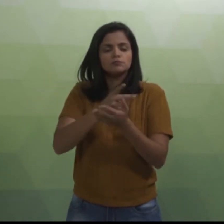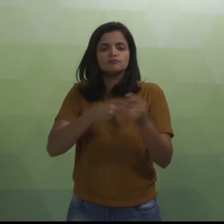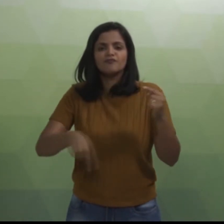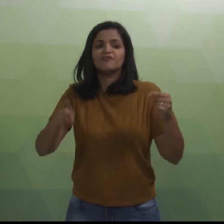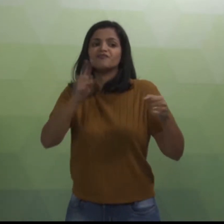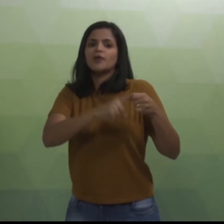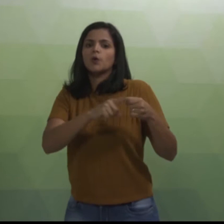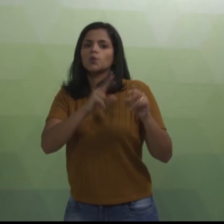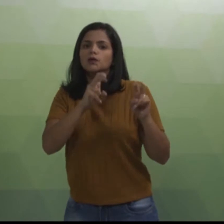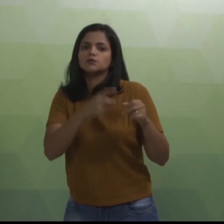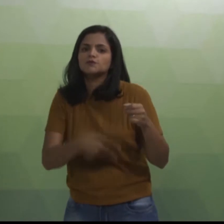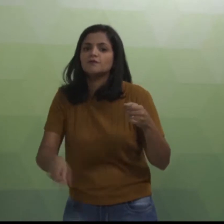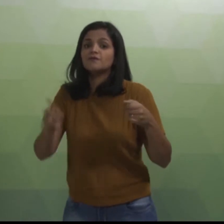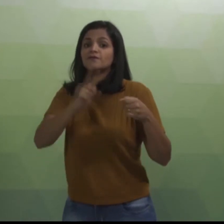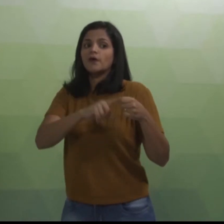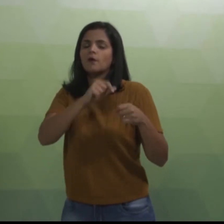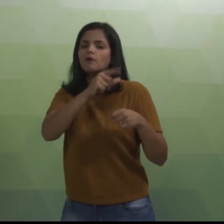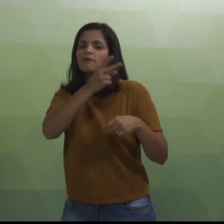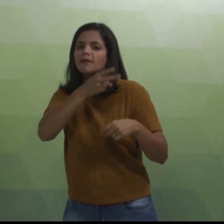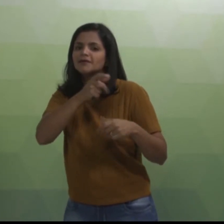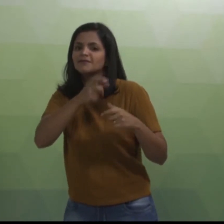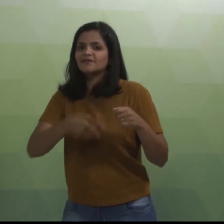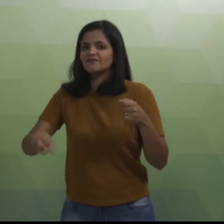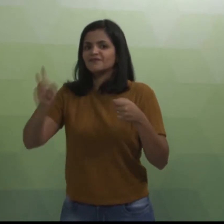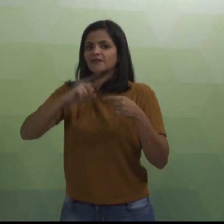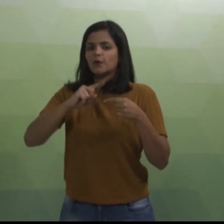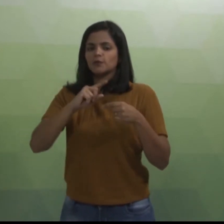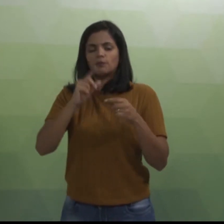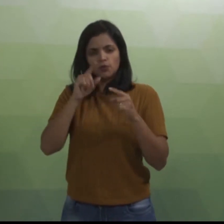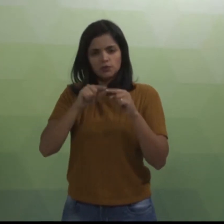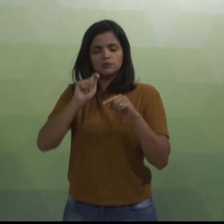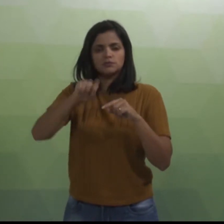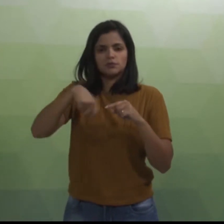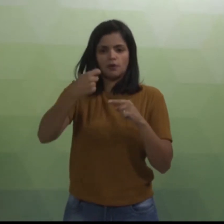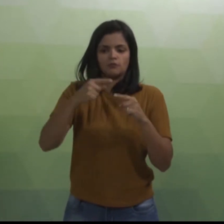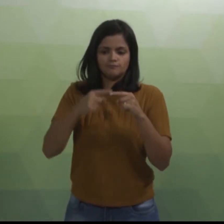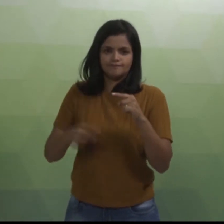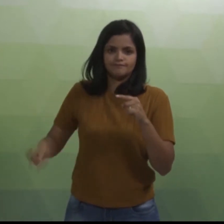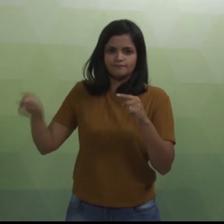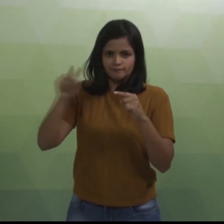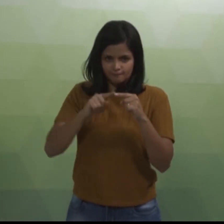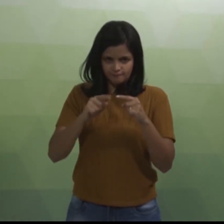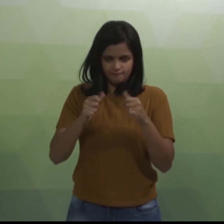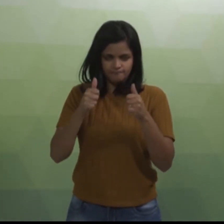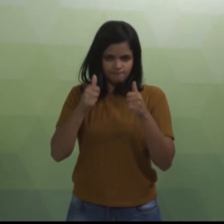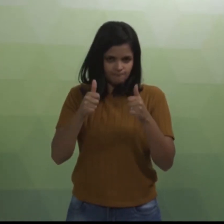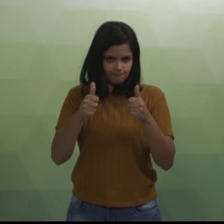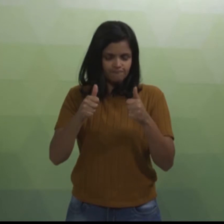Então, temos esses dois tipos de marcação. Este é o sinal, anáfora.